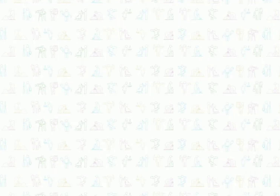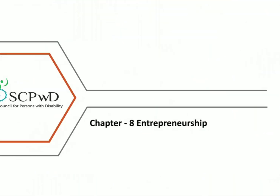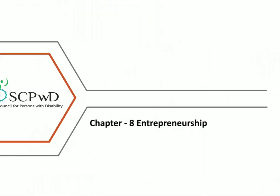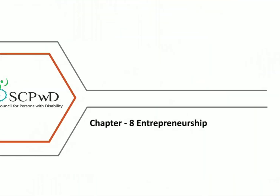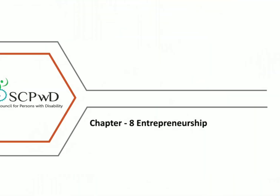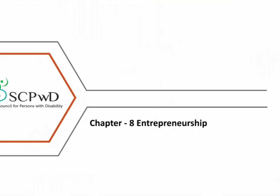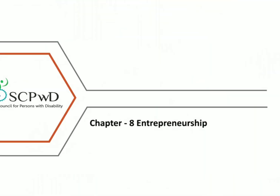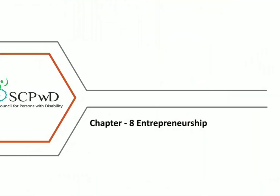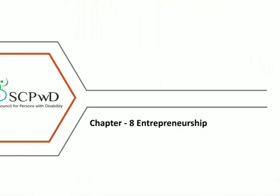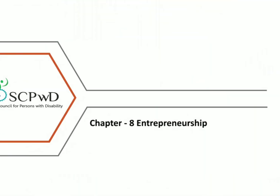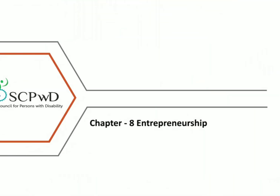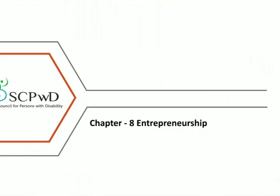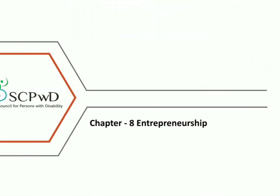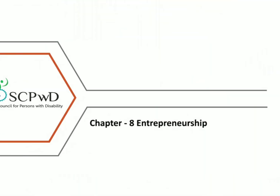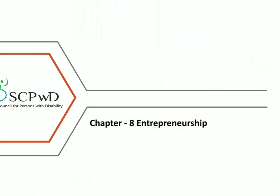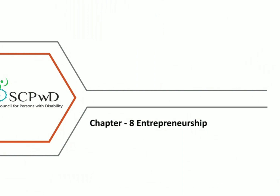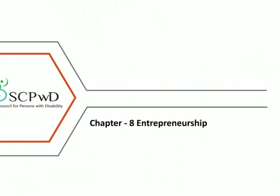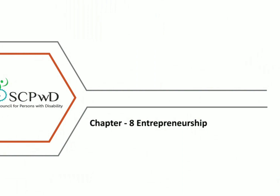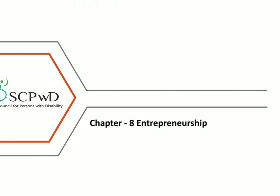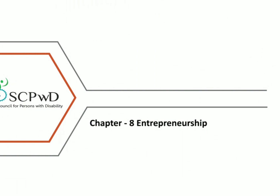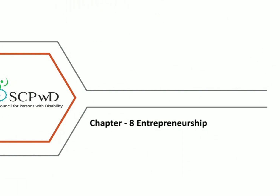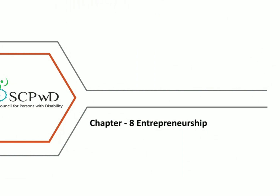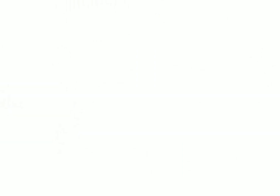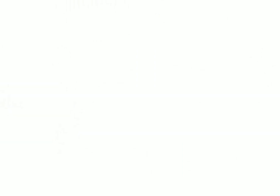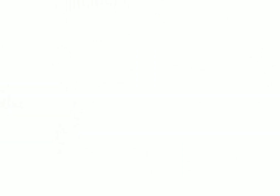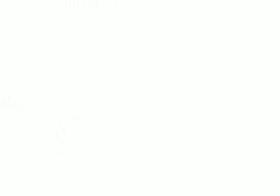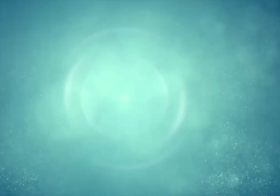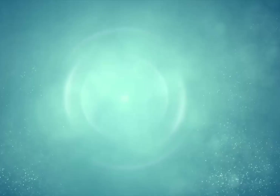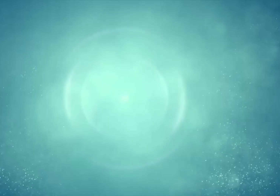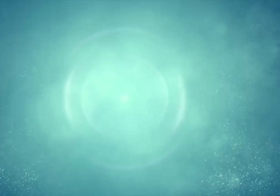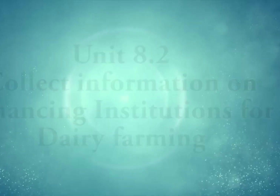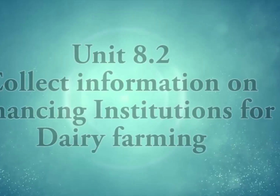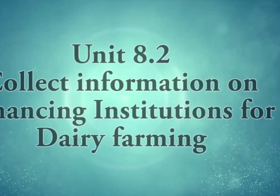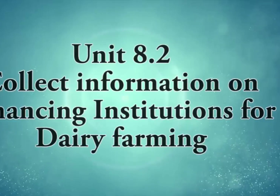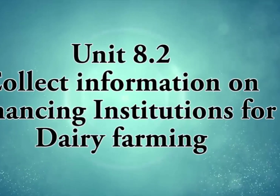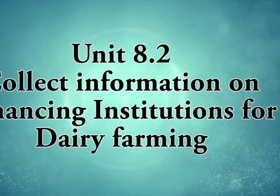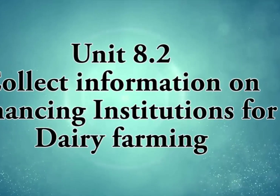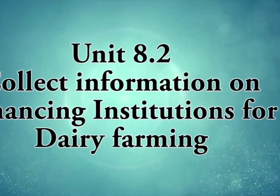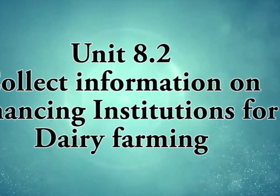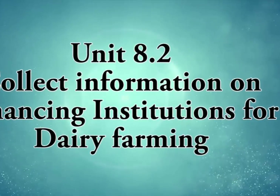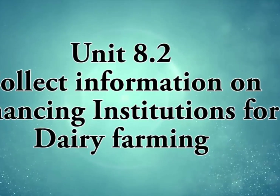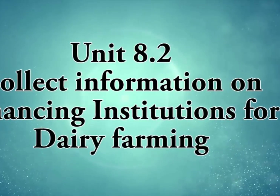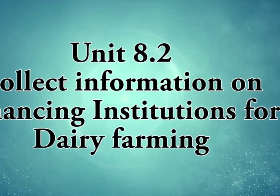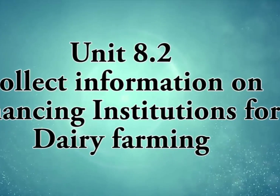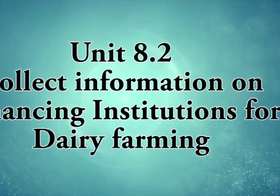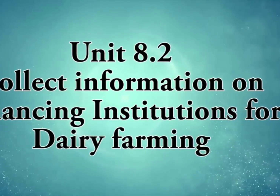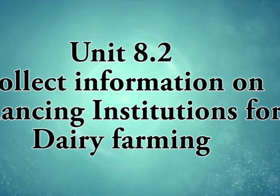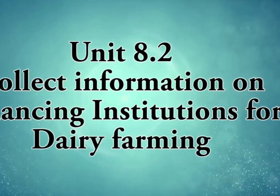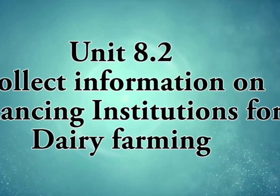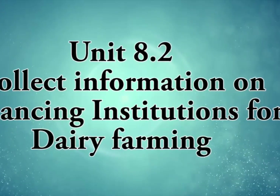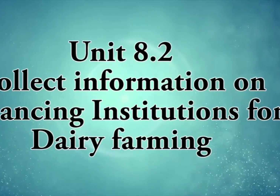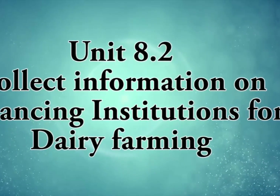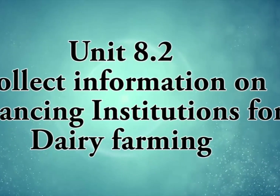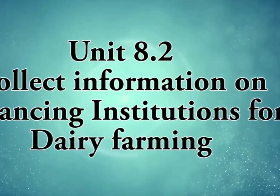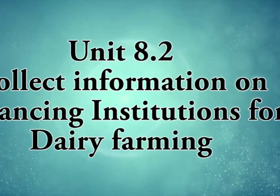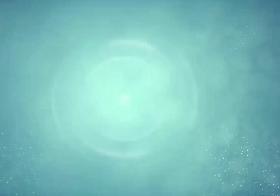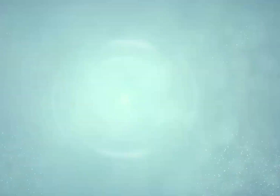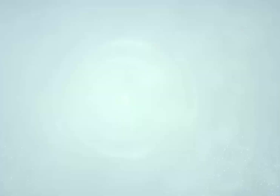अध्याय 8 उद्यमिता। इकाई 8.2 डेयरी फार्मिंग के लिए वित्तीय स्थानों पर जानकारी एकत्र